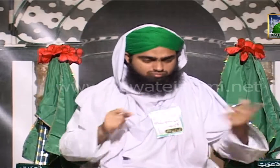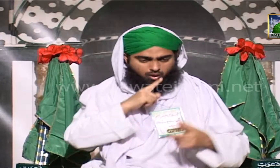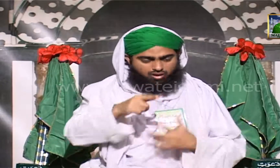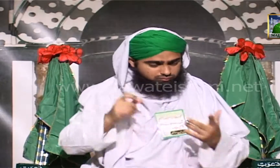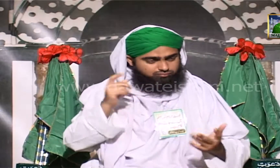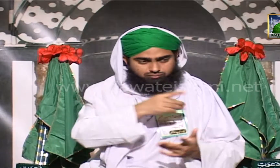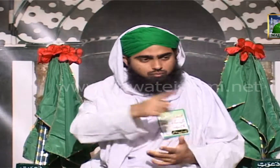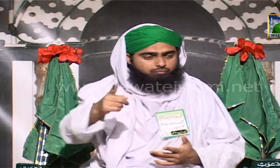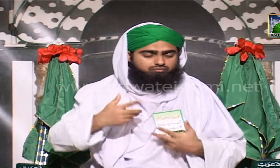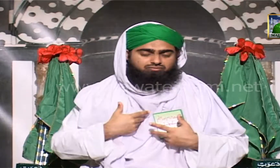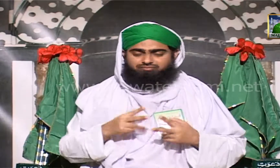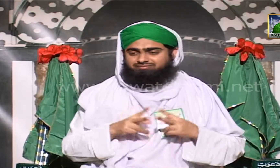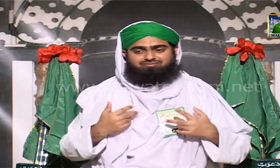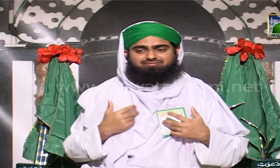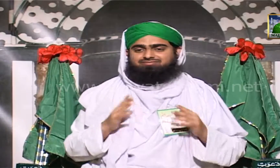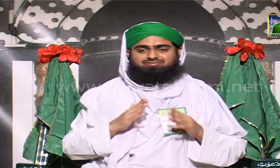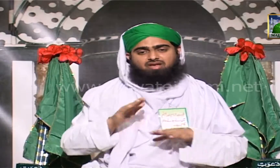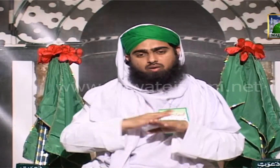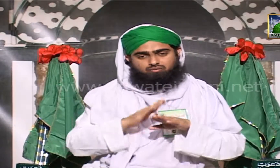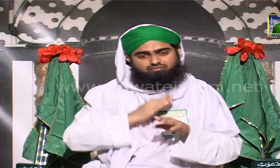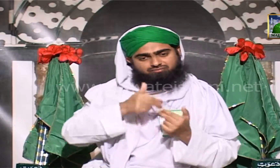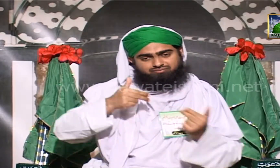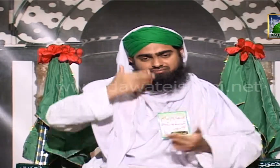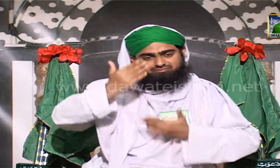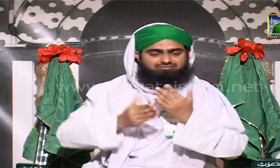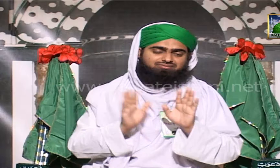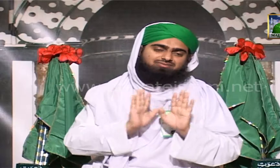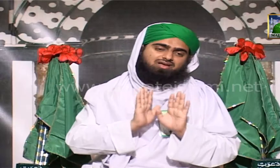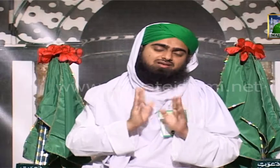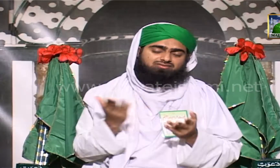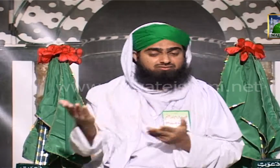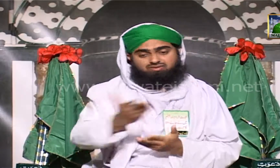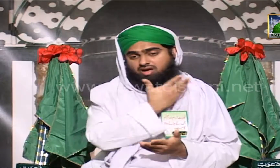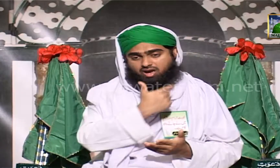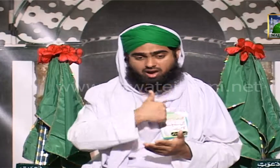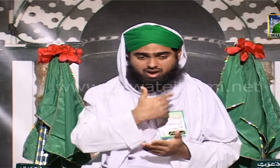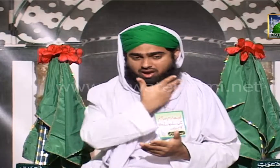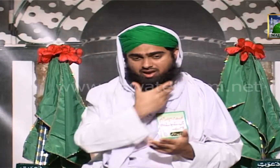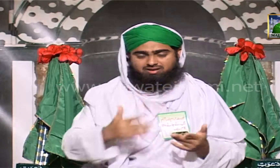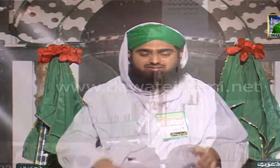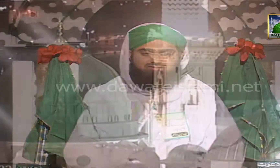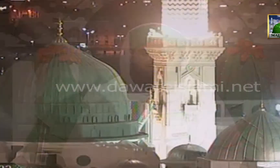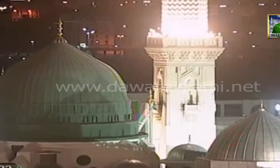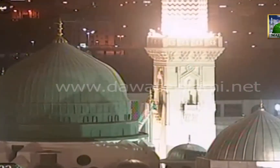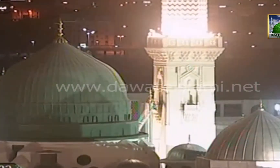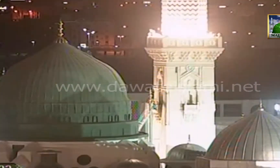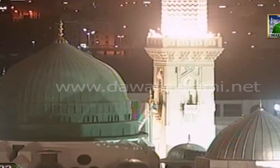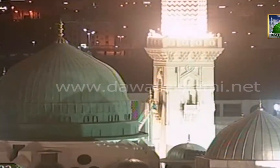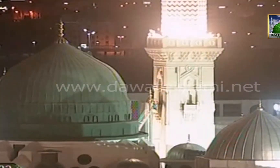لیکن وہ بیچارے چھپ رہتے ہیں. یہ نفسیاتی طور پہ آپ کو بتاتا ہوں کہ اگر کوئی جیسے کہتے ہیں نا وہ چور کی داڑھی میں تنکا تو وہ چور نے